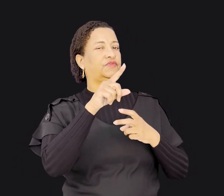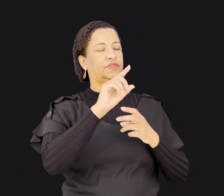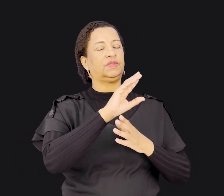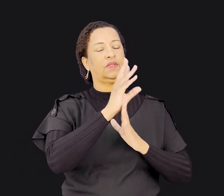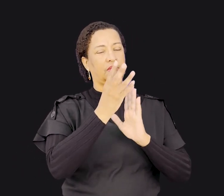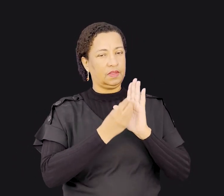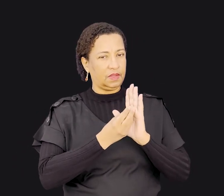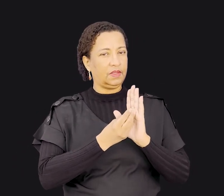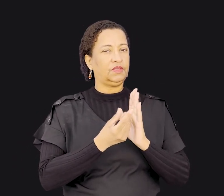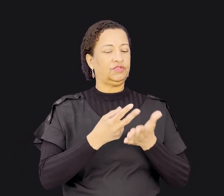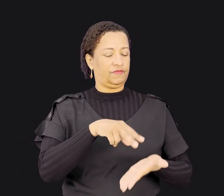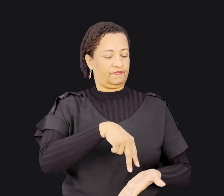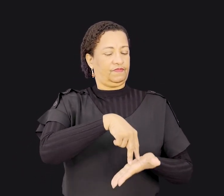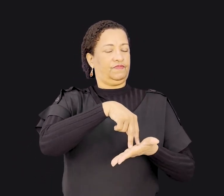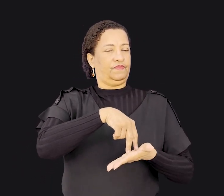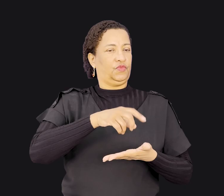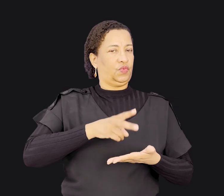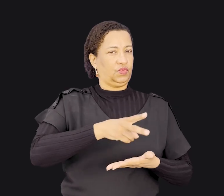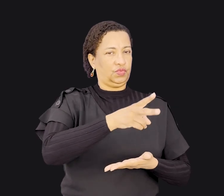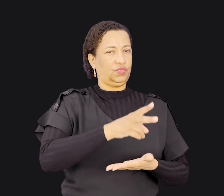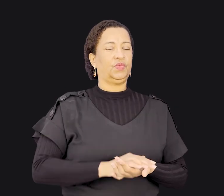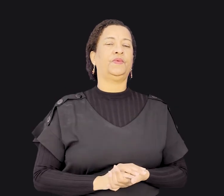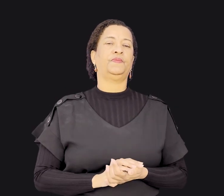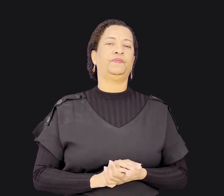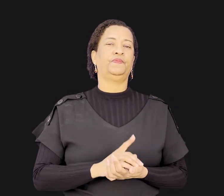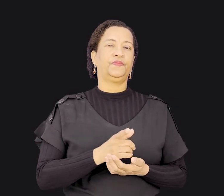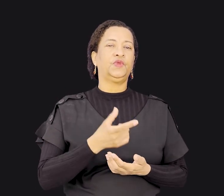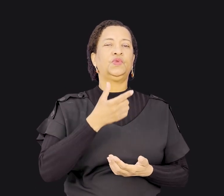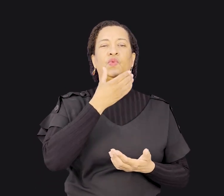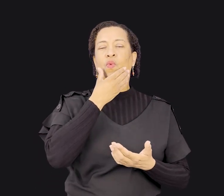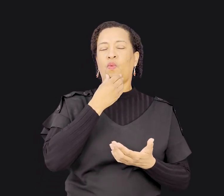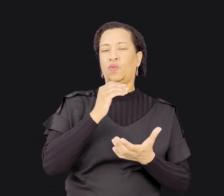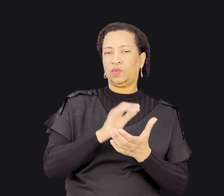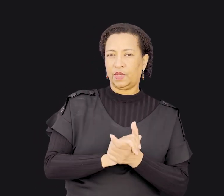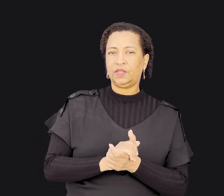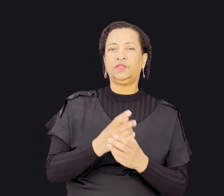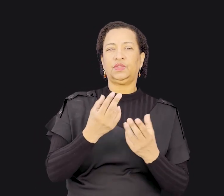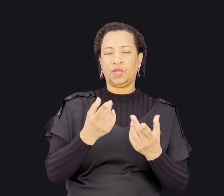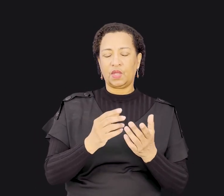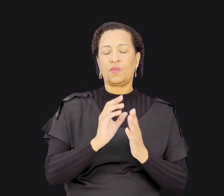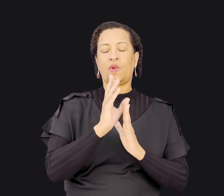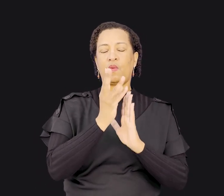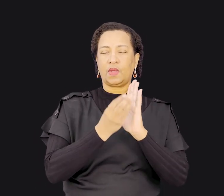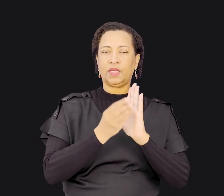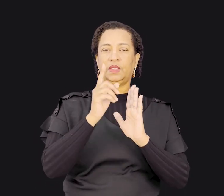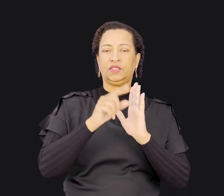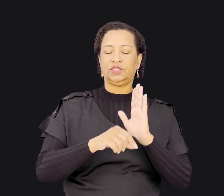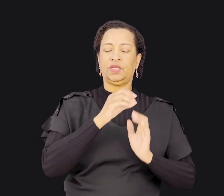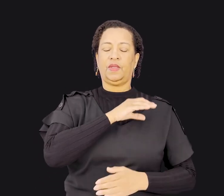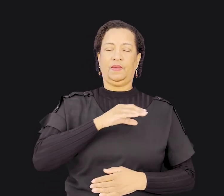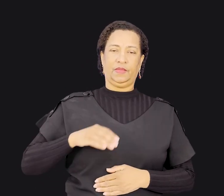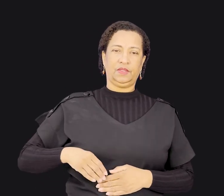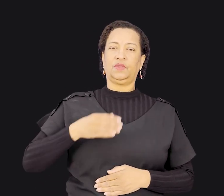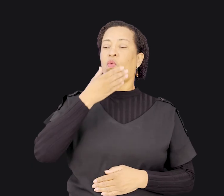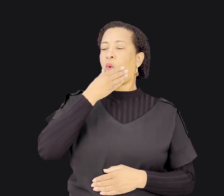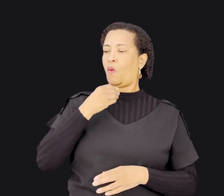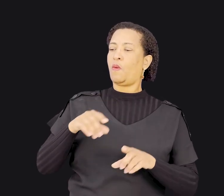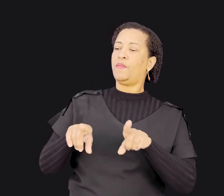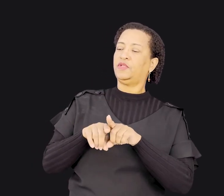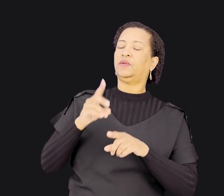igreja. Fiquem na sua posição. Seja para com seus maridos o que a igreja é para Cristo. E homens, vocês estão vendo esse